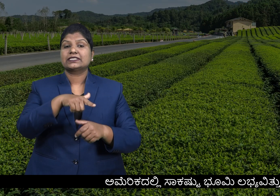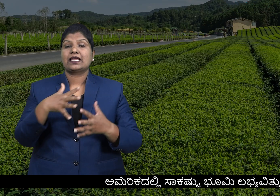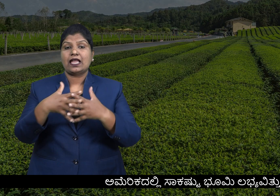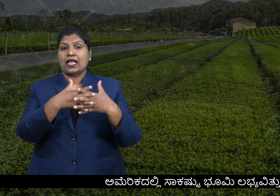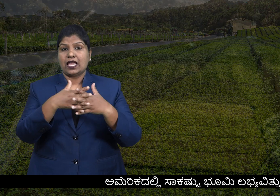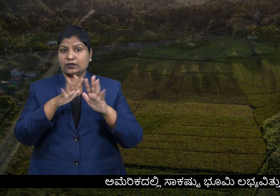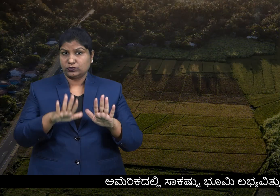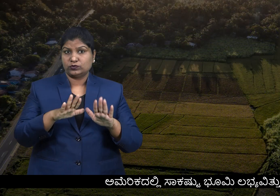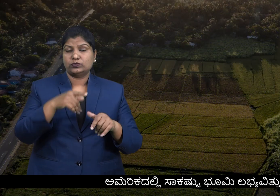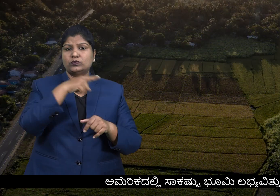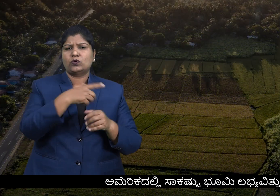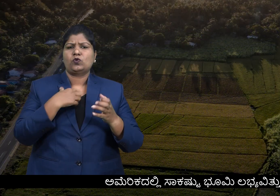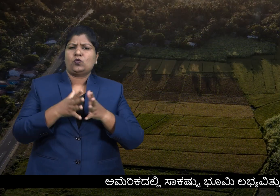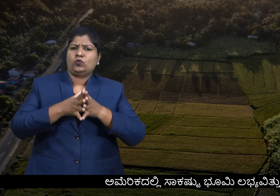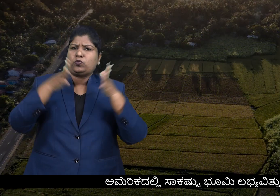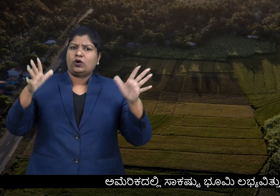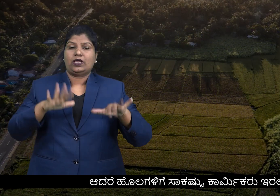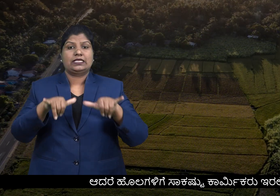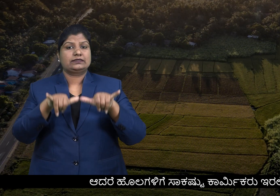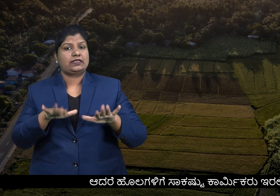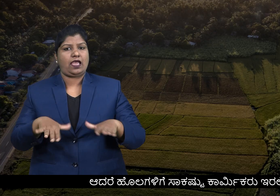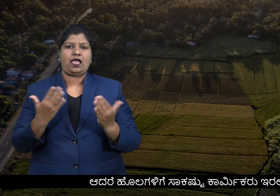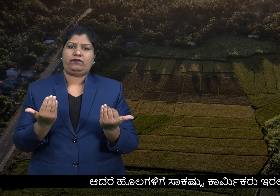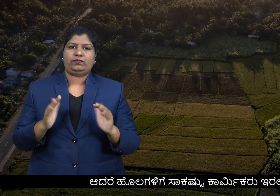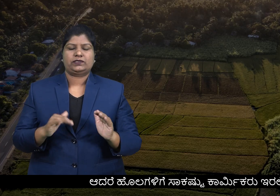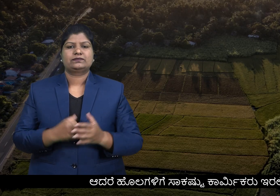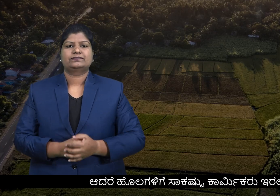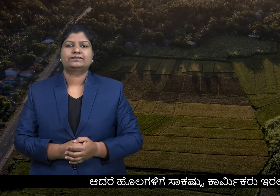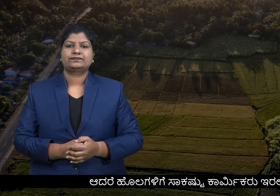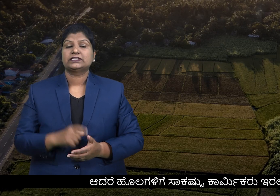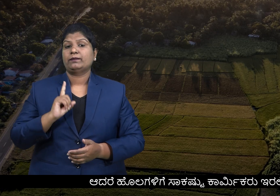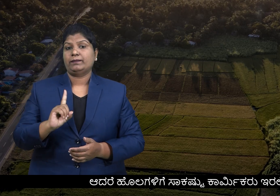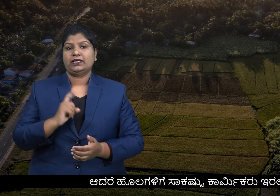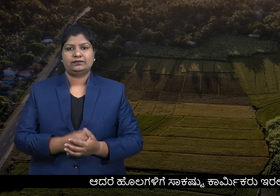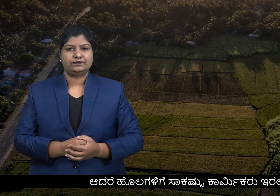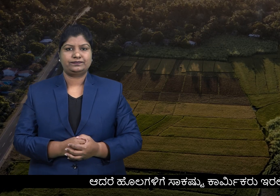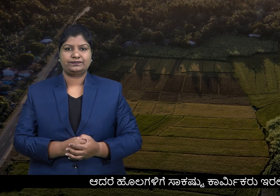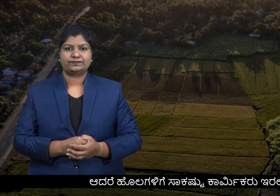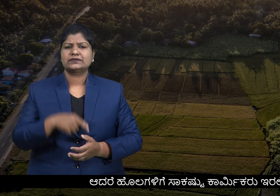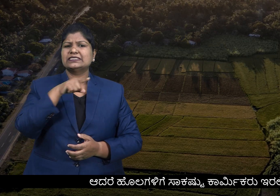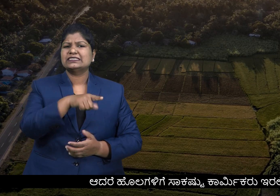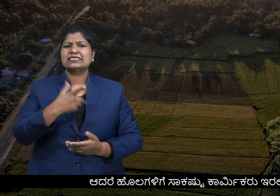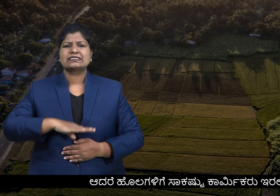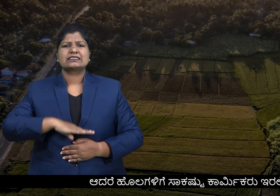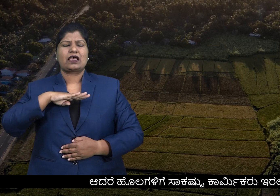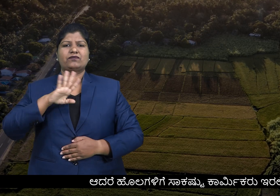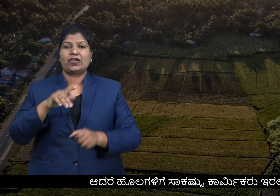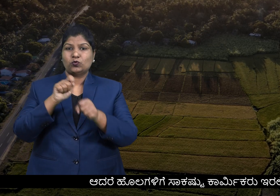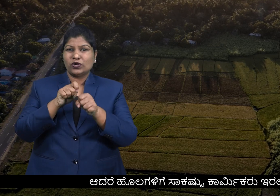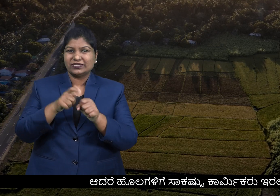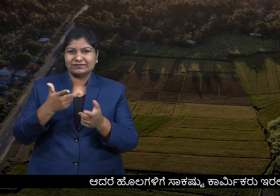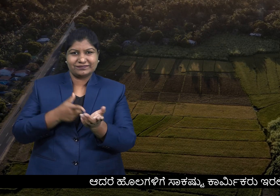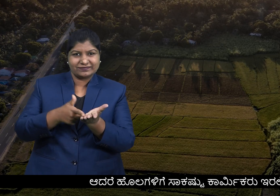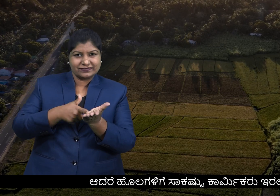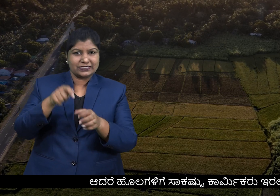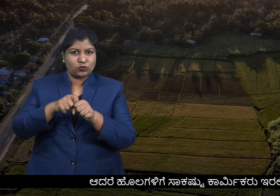ಅಮೆರಿಕದಲ್ಲಿ ಸಾಕಷ್ಟು ಭೂಮಿ ಲಭ್ಯವಿತ್ತು, ಆದರೆ ಹೊಲಗಳಿಗೆ ಸಾಕಷ್ಟು ಕಾರ್ಮಿಕರು ಇರಲಿಲ್ಲ.